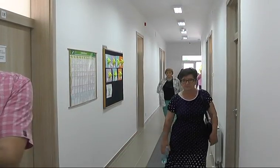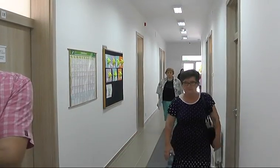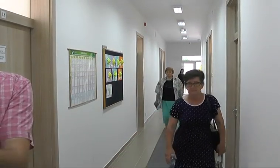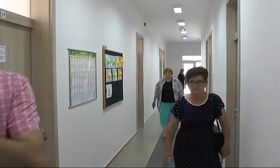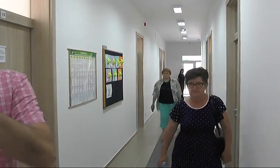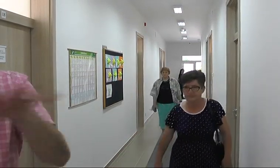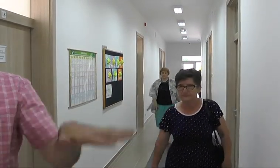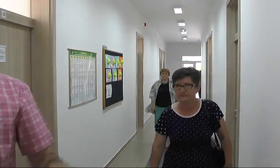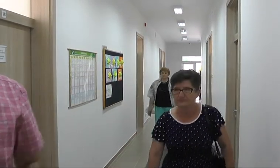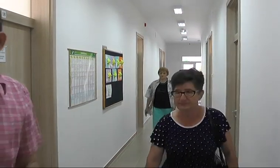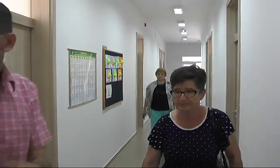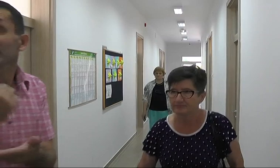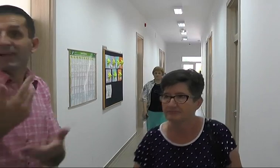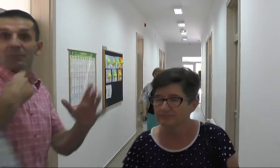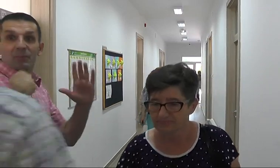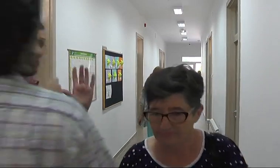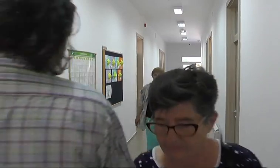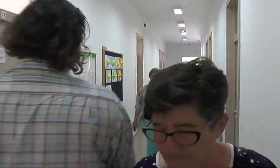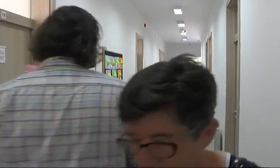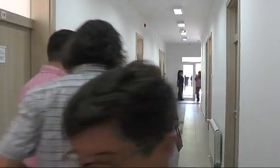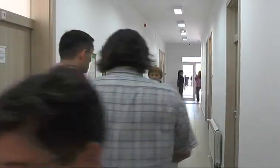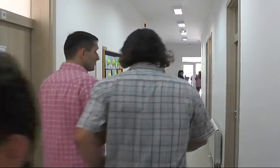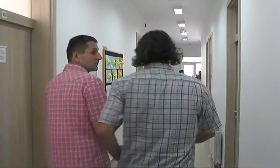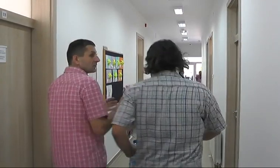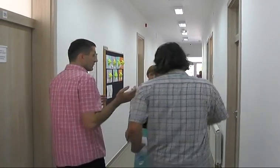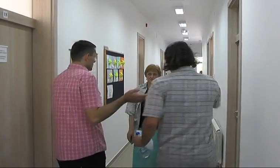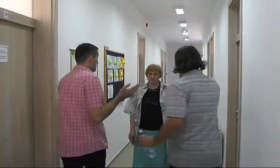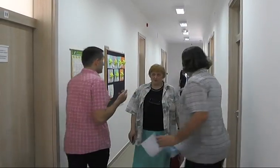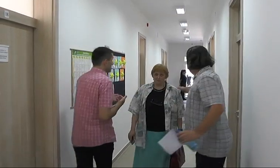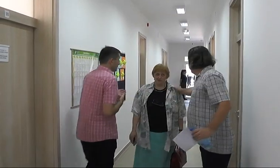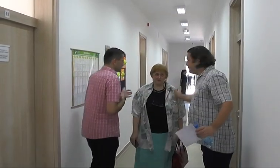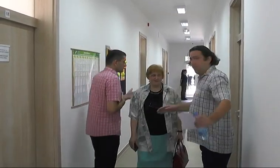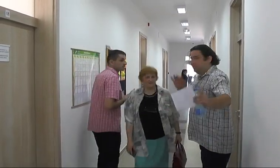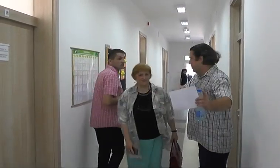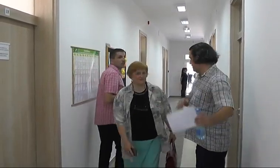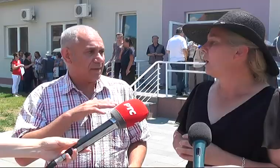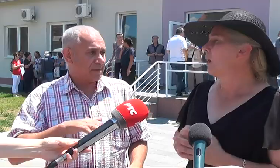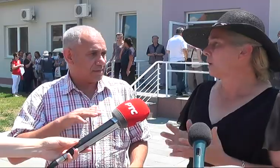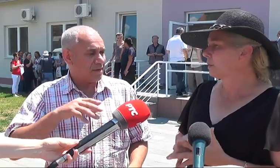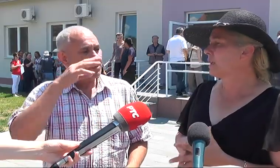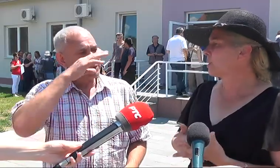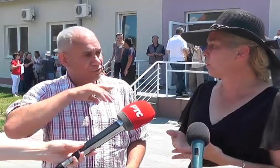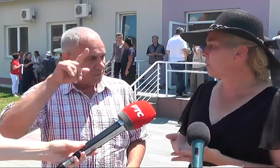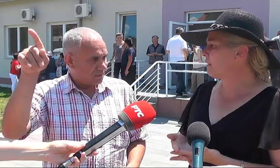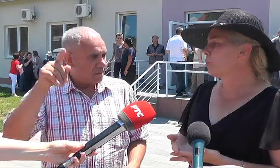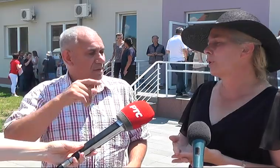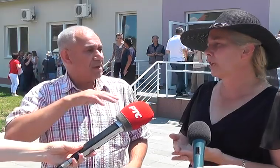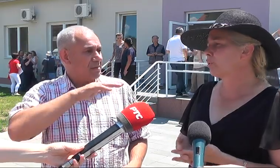poslodavci prosto nemaju sluha za zapošljavanje gluvih osoba. Deca uglavnom pohađaju